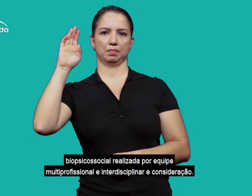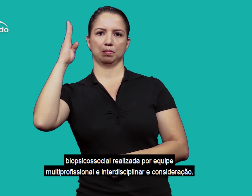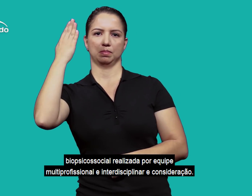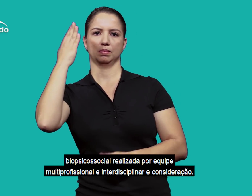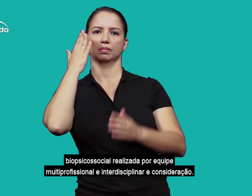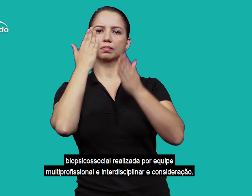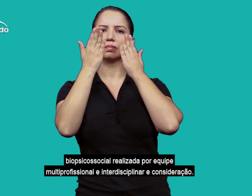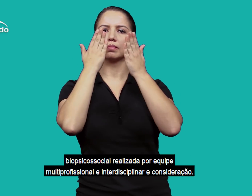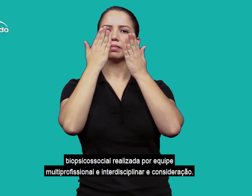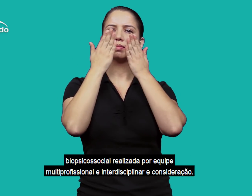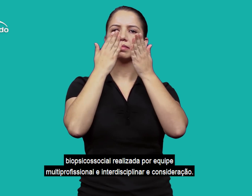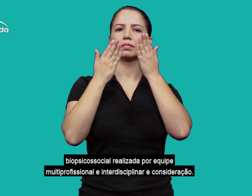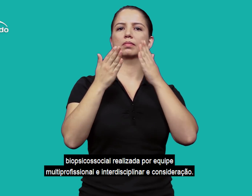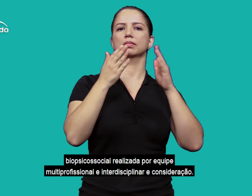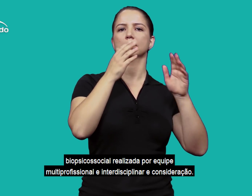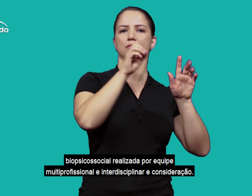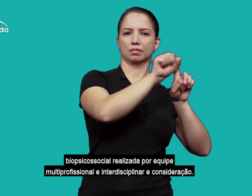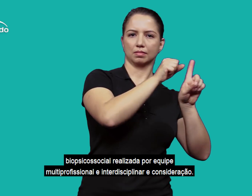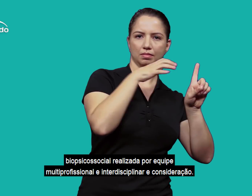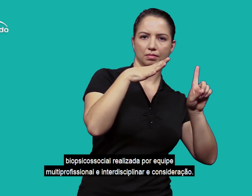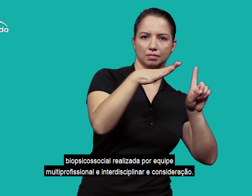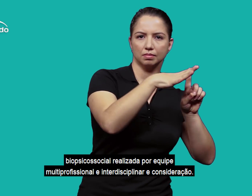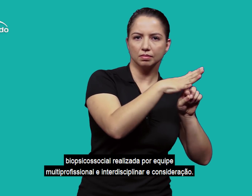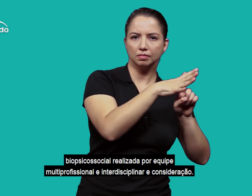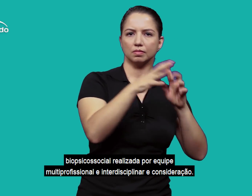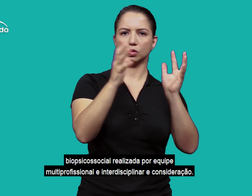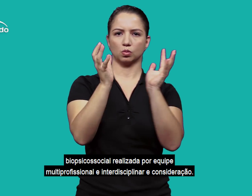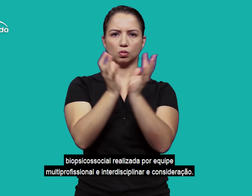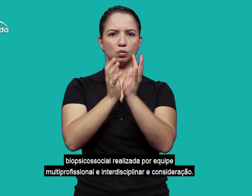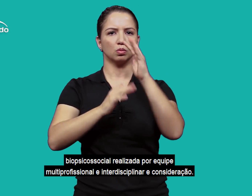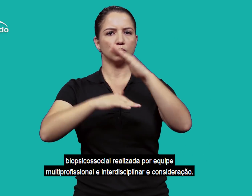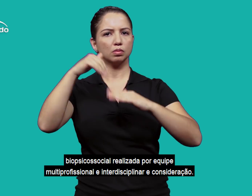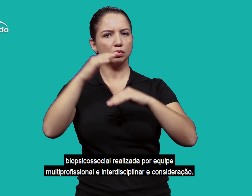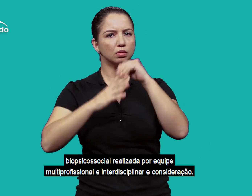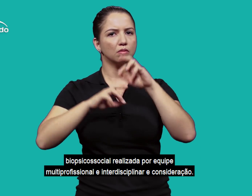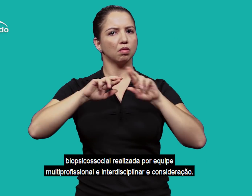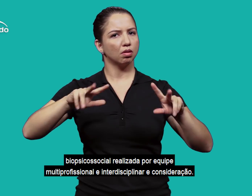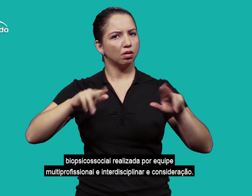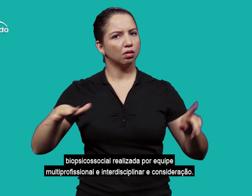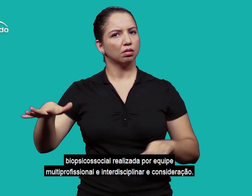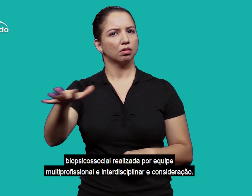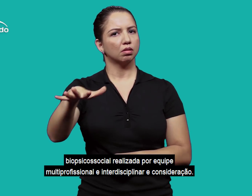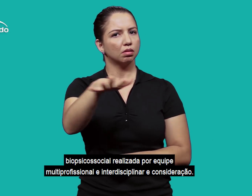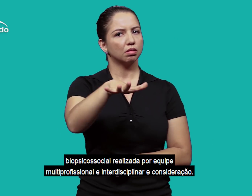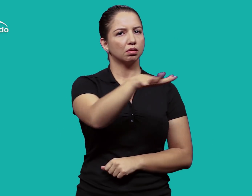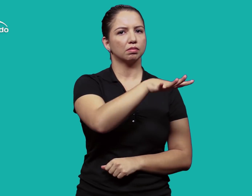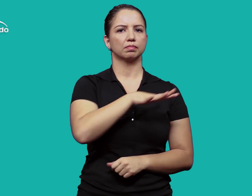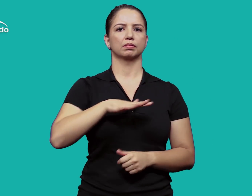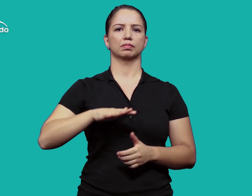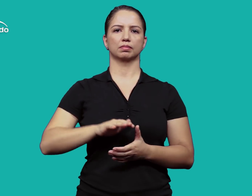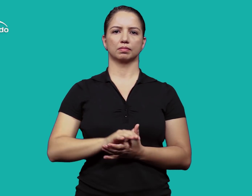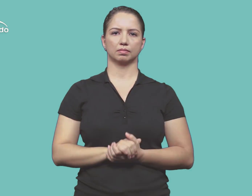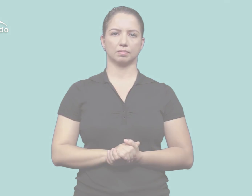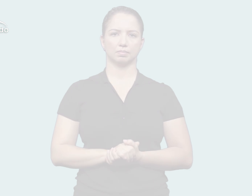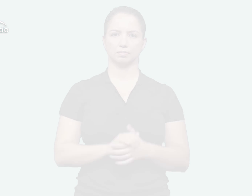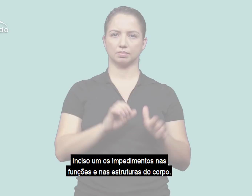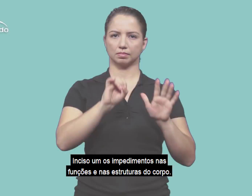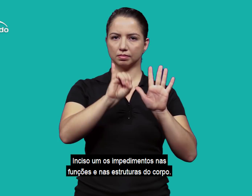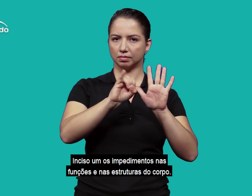realizada por equipe multiprofissional e interdisciplinar e considerar a inciso